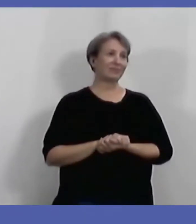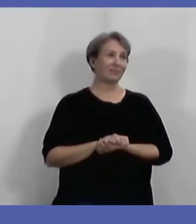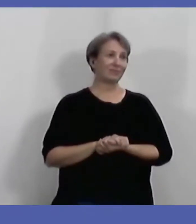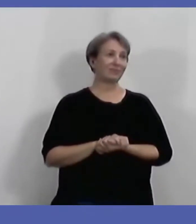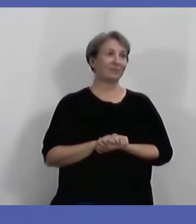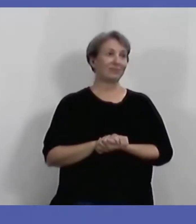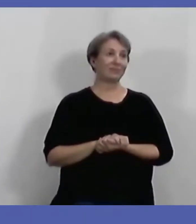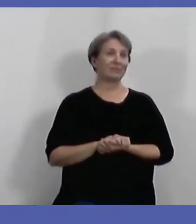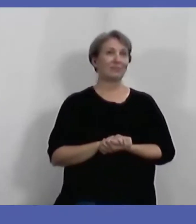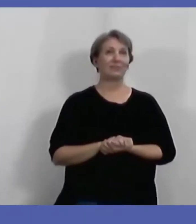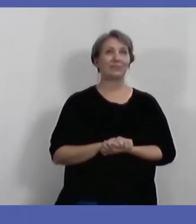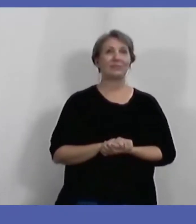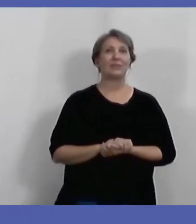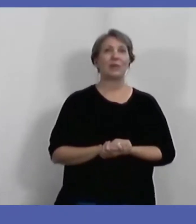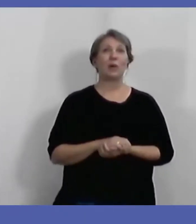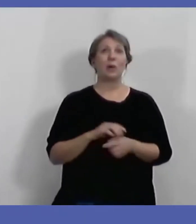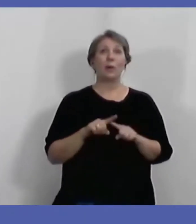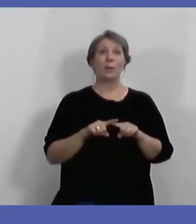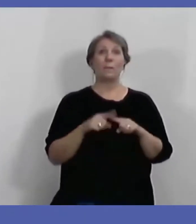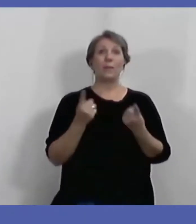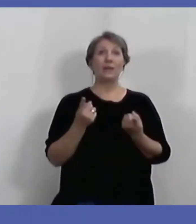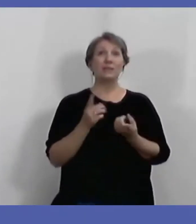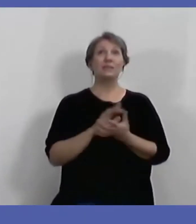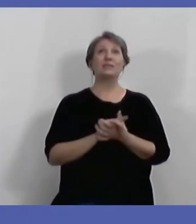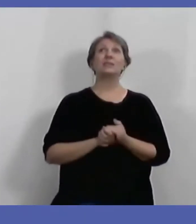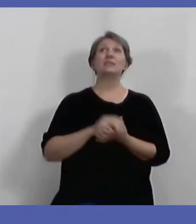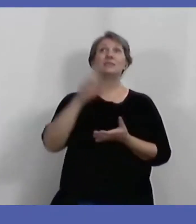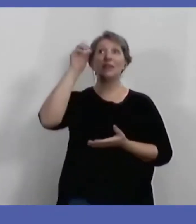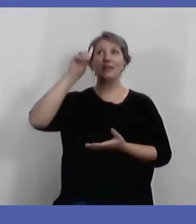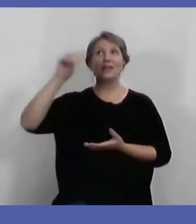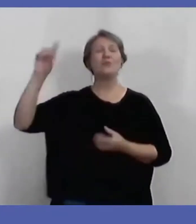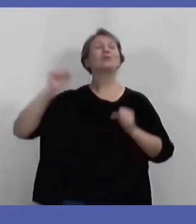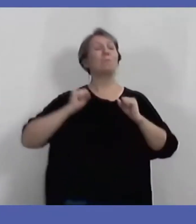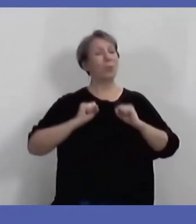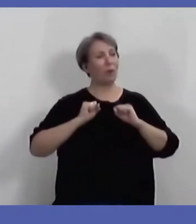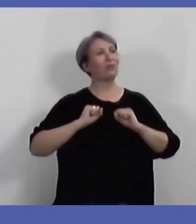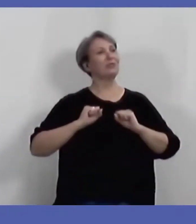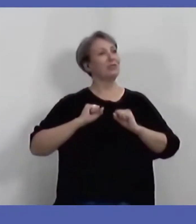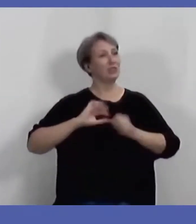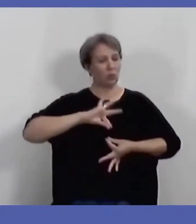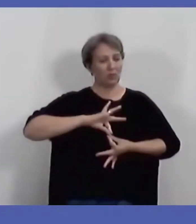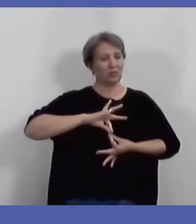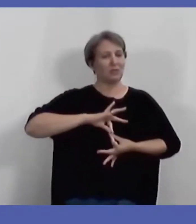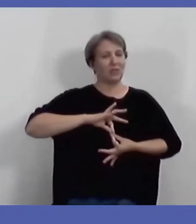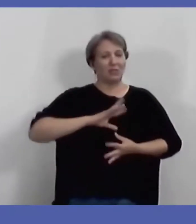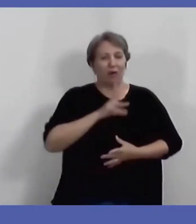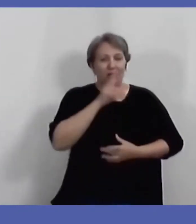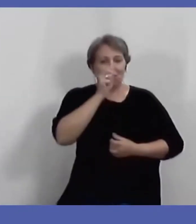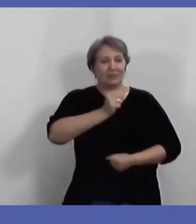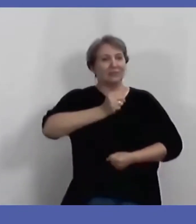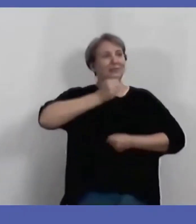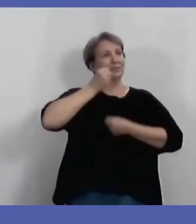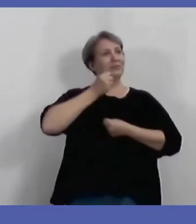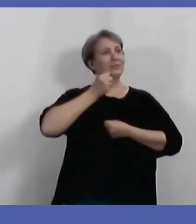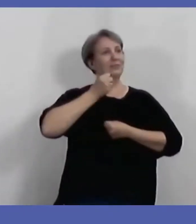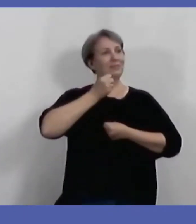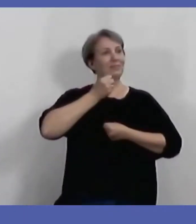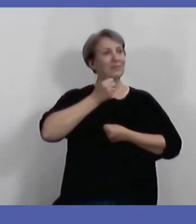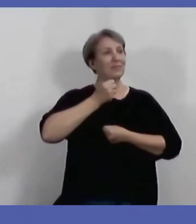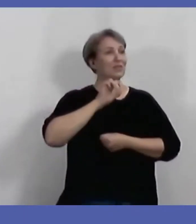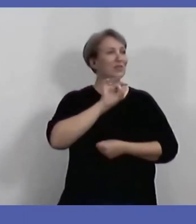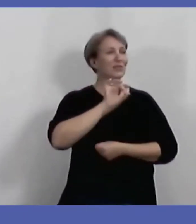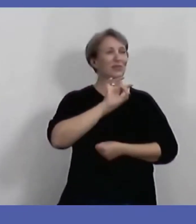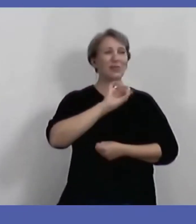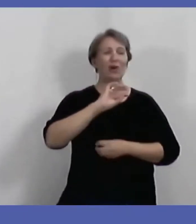restaurar esse espírito, não é verdade? Só invocar o nome do Senhor, pronto, estou salvo no